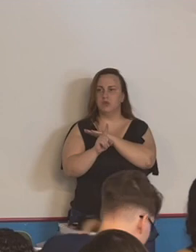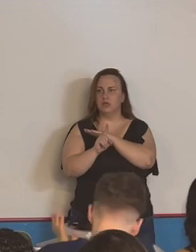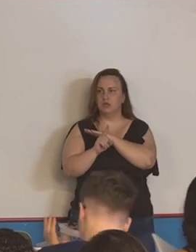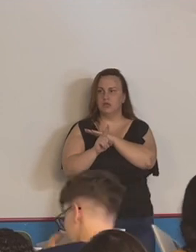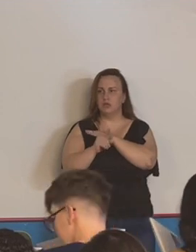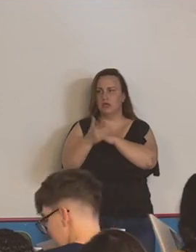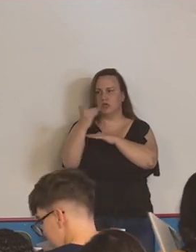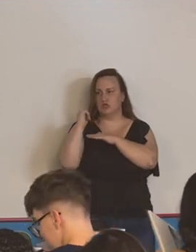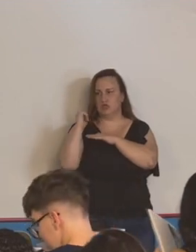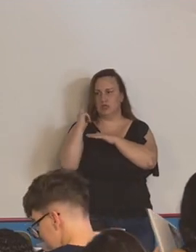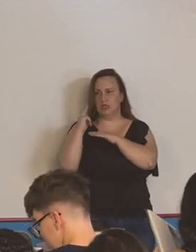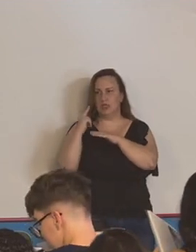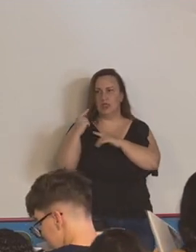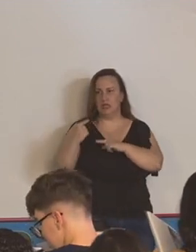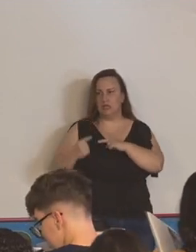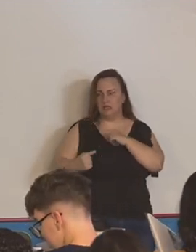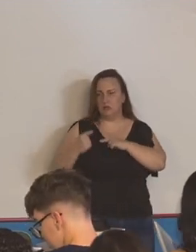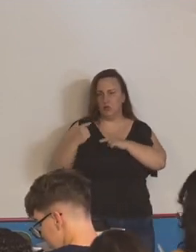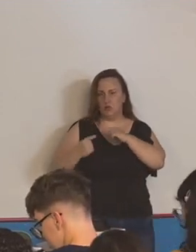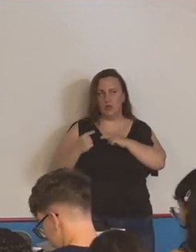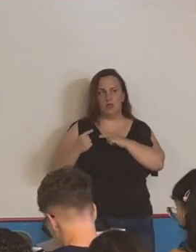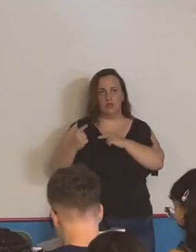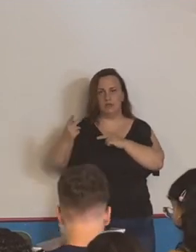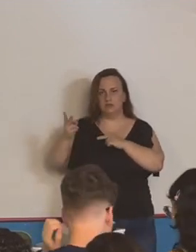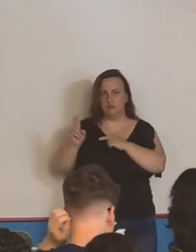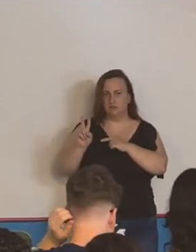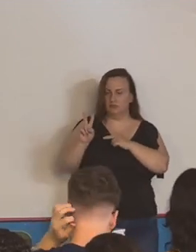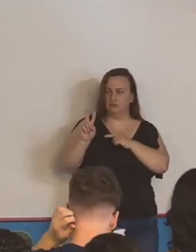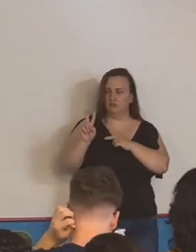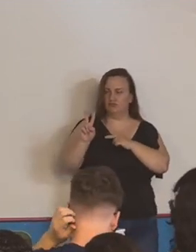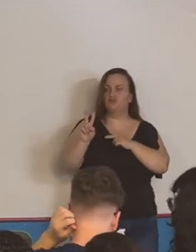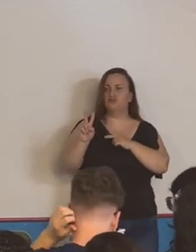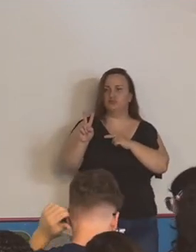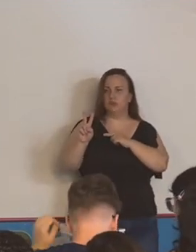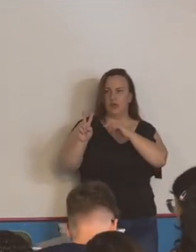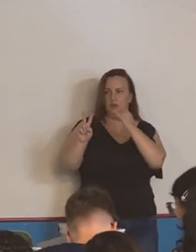os políticos, né? O senhor, a senhora do engenho,